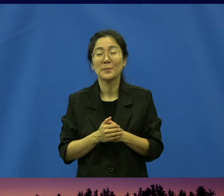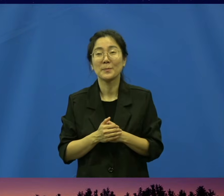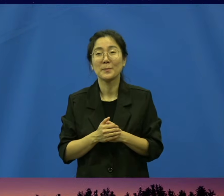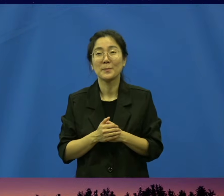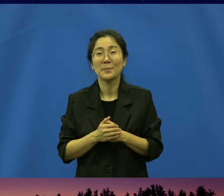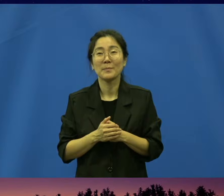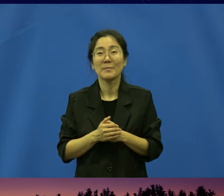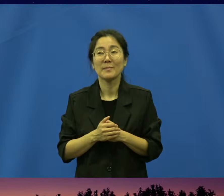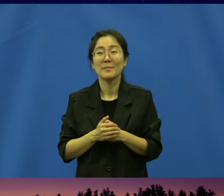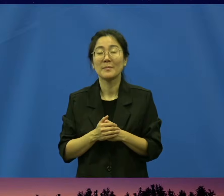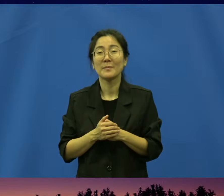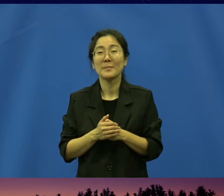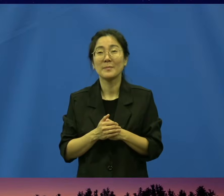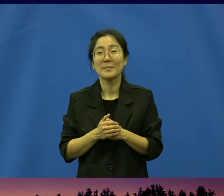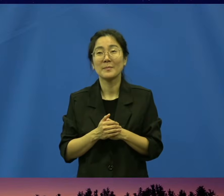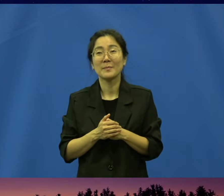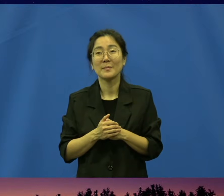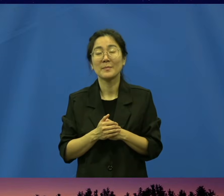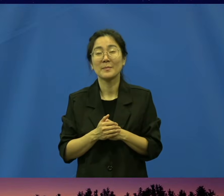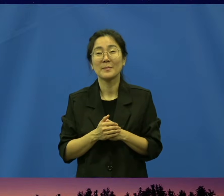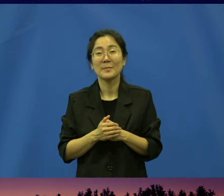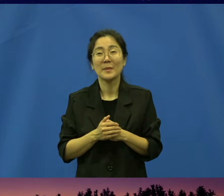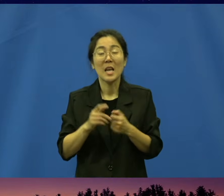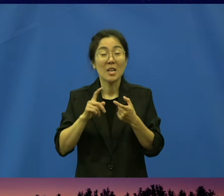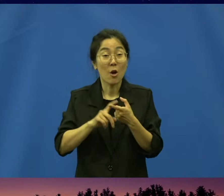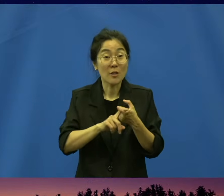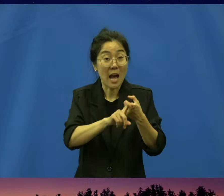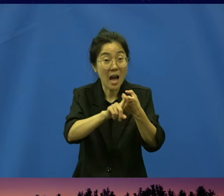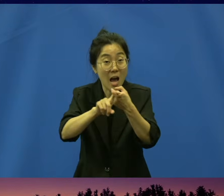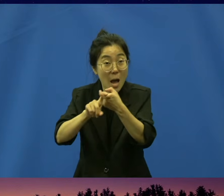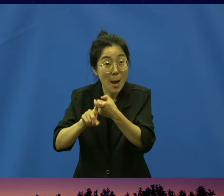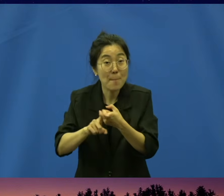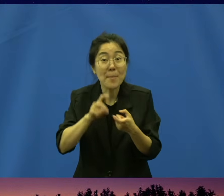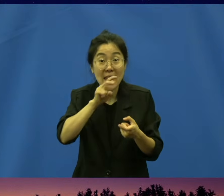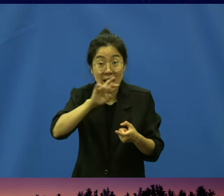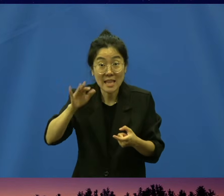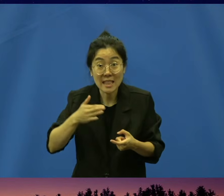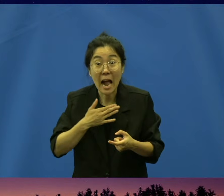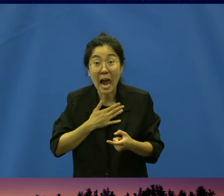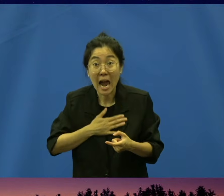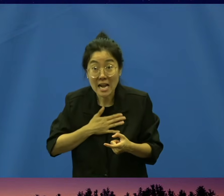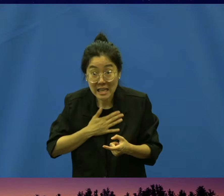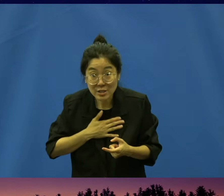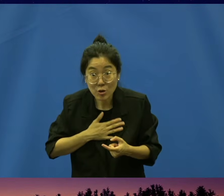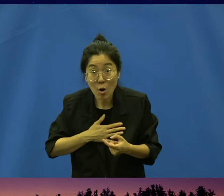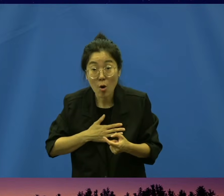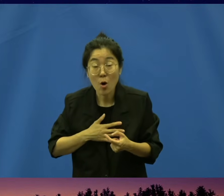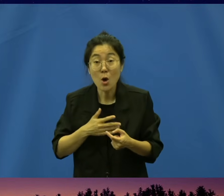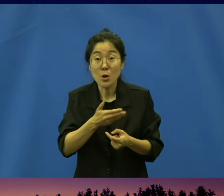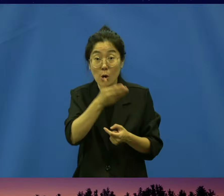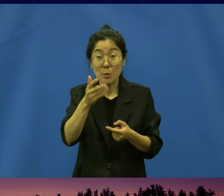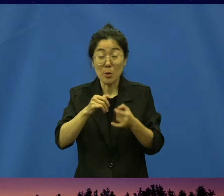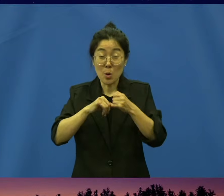생각하세요? 여러분, 연합을 위해서 무슨 노력을 해야 되겠다고 생각하십니까?